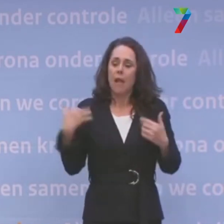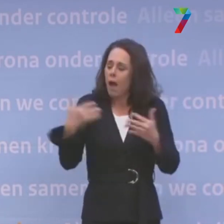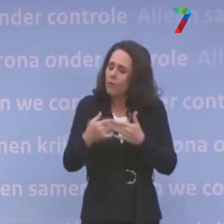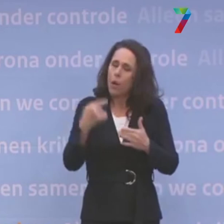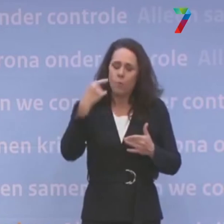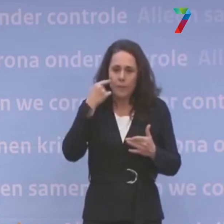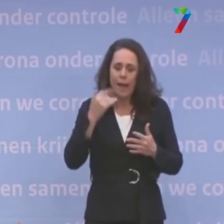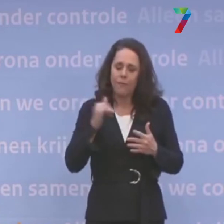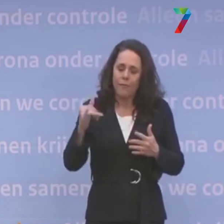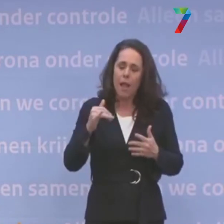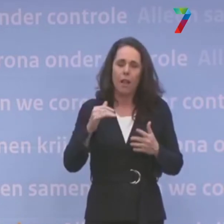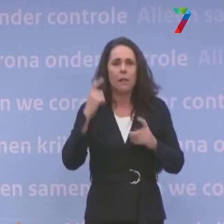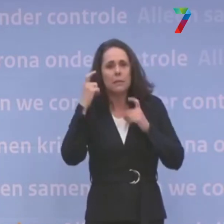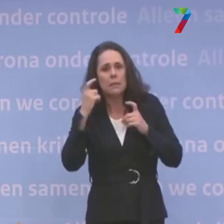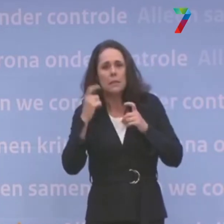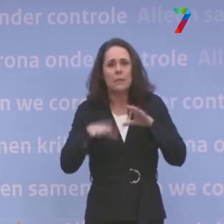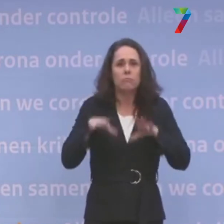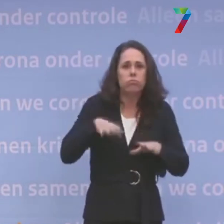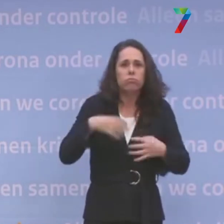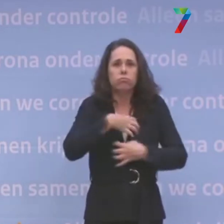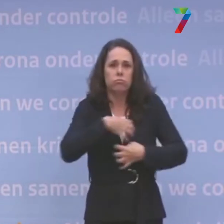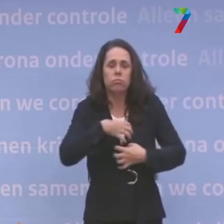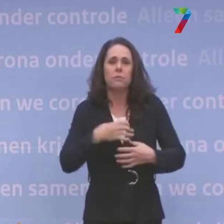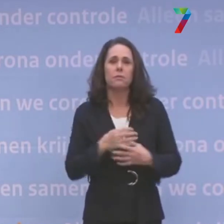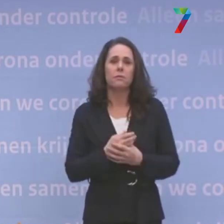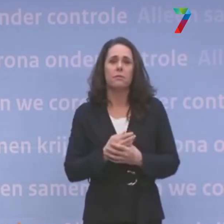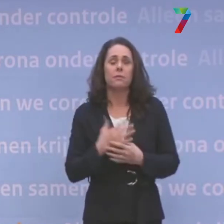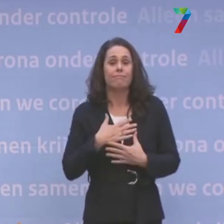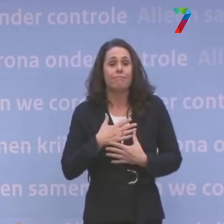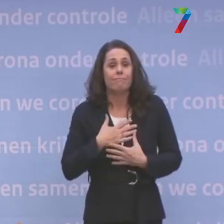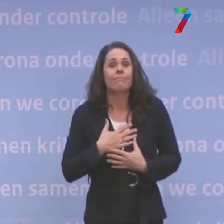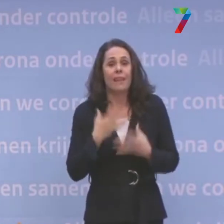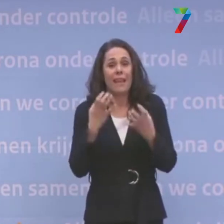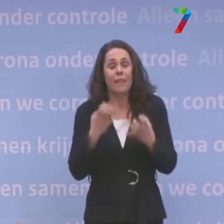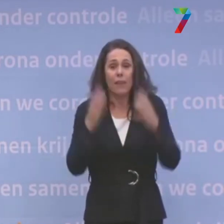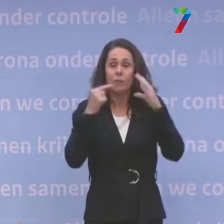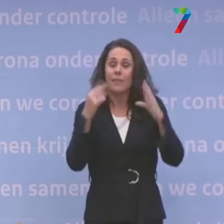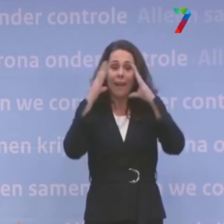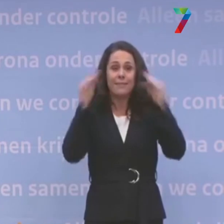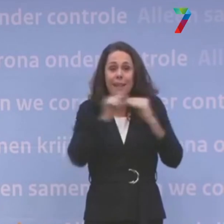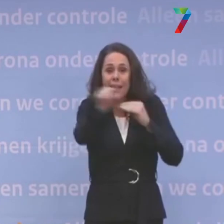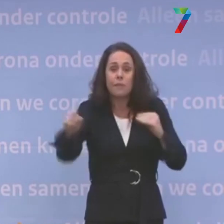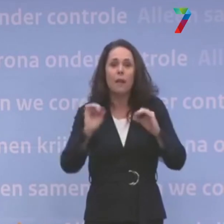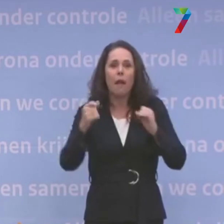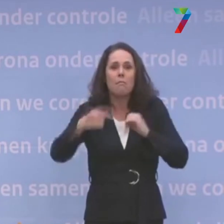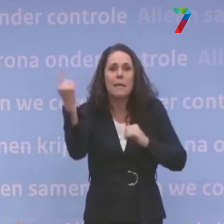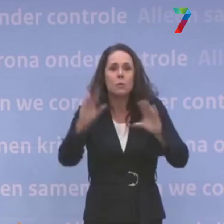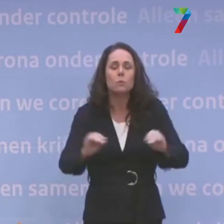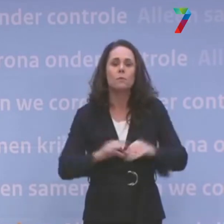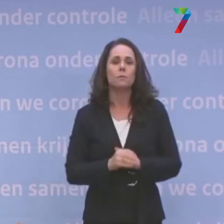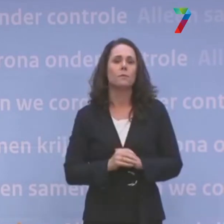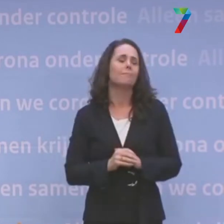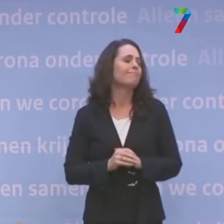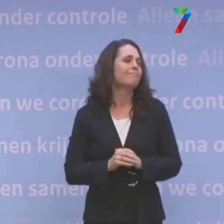dagen ongelooflijk mee geworsteld. Want ik wil zielsgraag kunnen zeggen tegen Nederland, er kan weer veel meer.